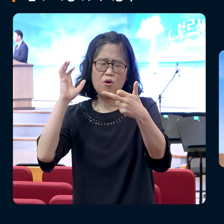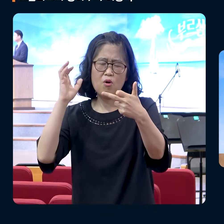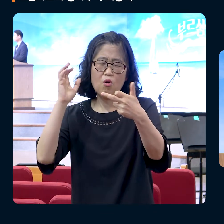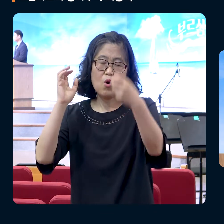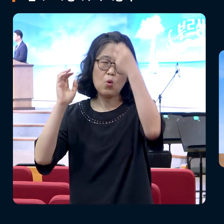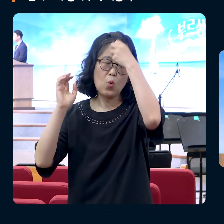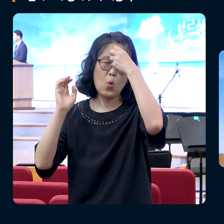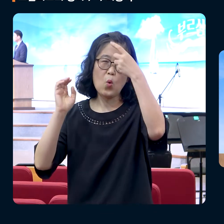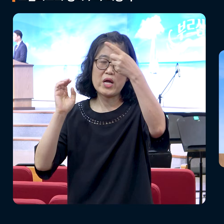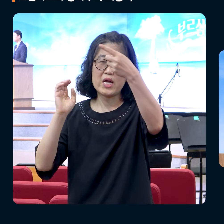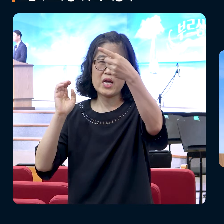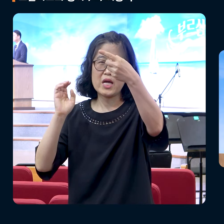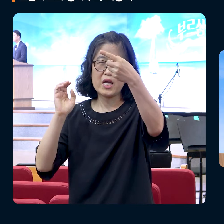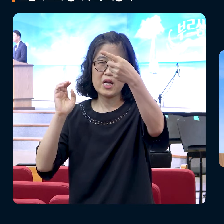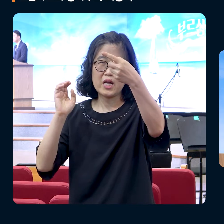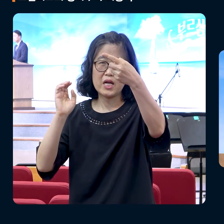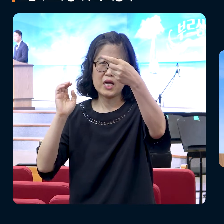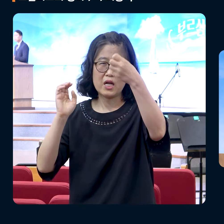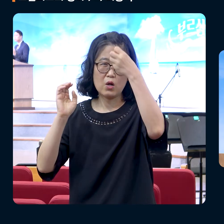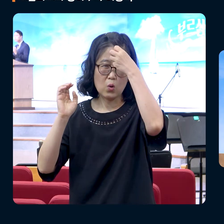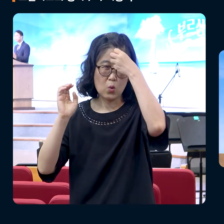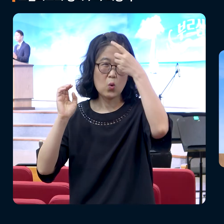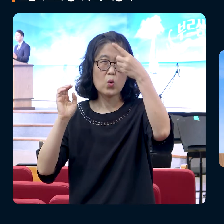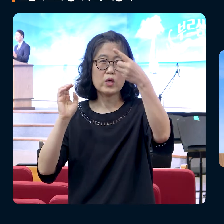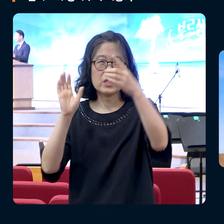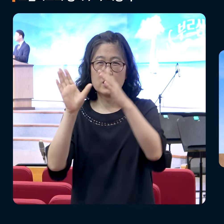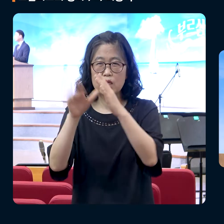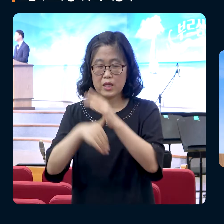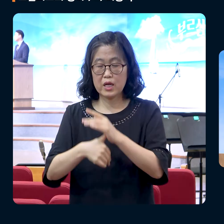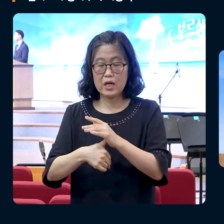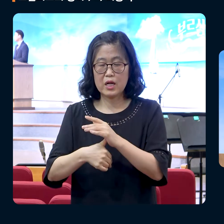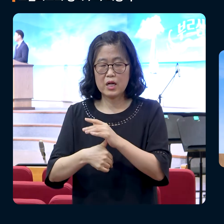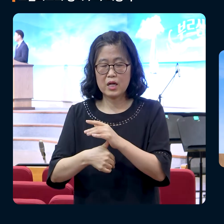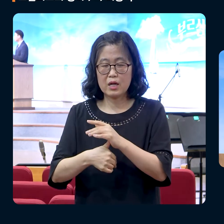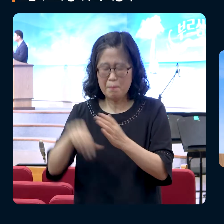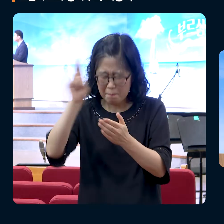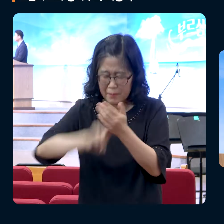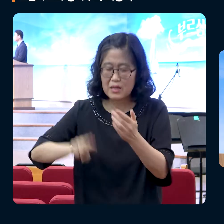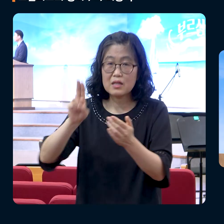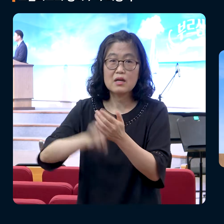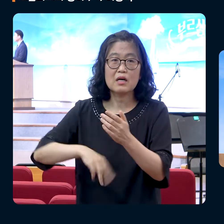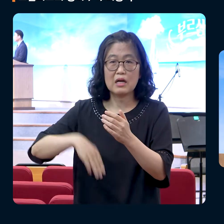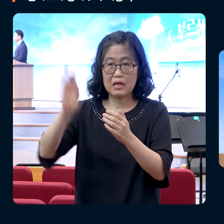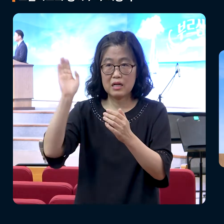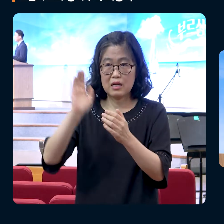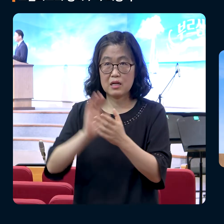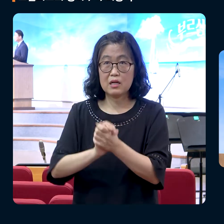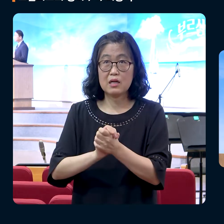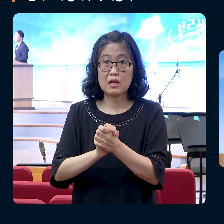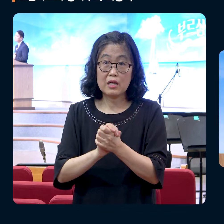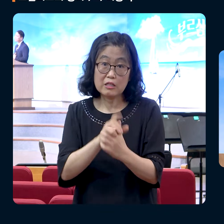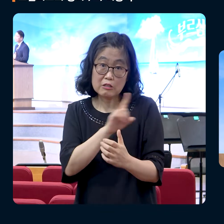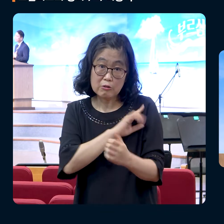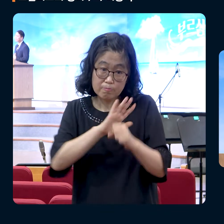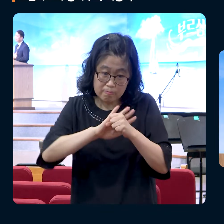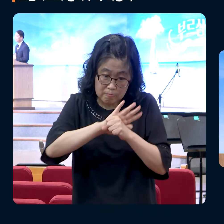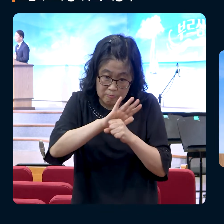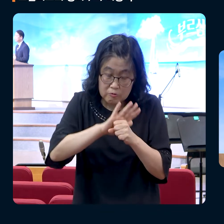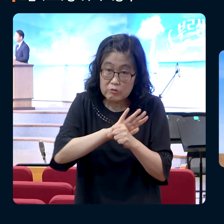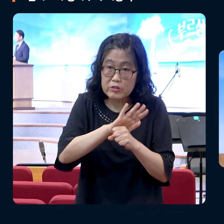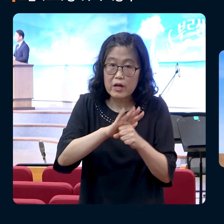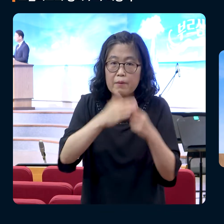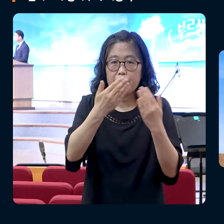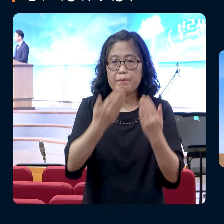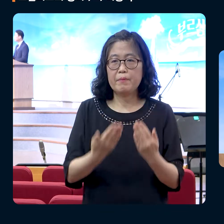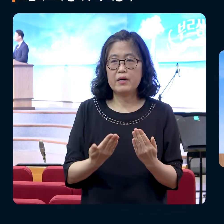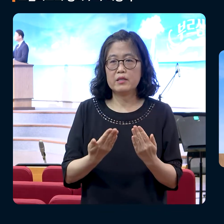고등학교 1학년이잖아요 우리 나이로 치면. 근데 고등학교 1학년 아이가 가장 사랑했고 가장 사랑을 받아야